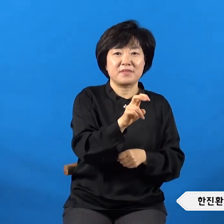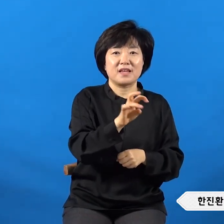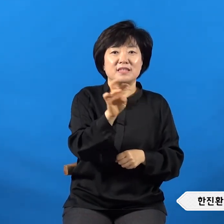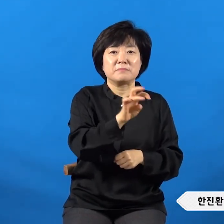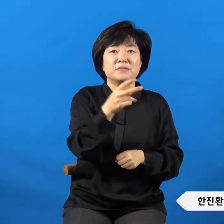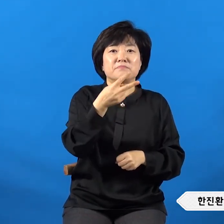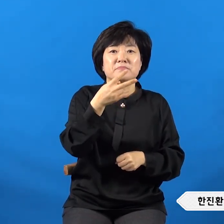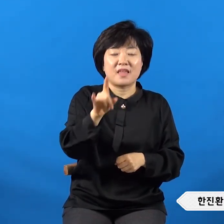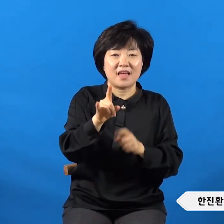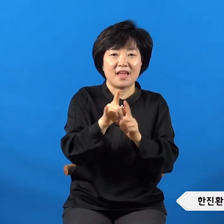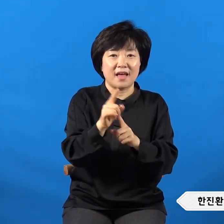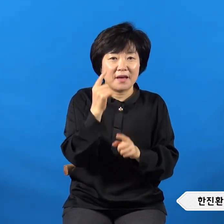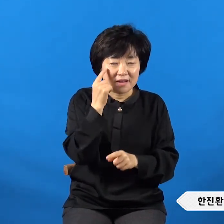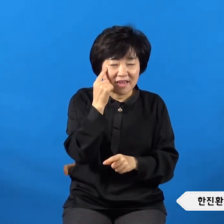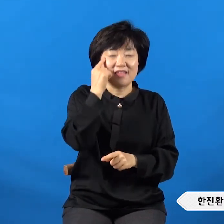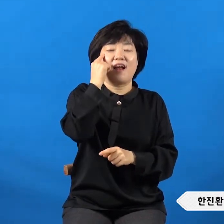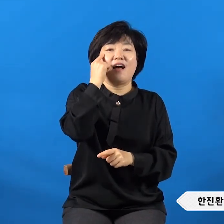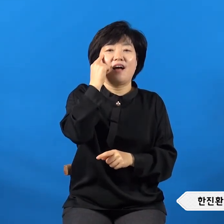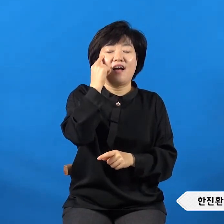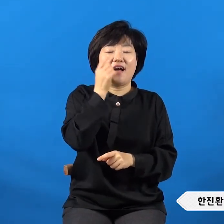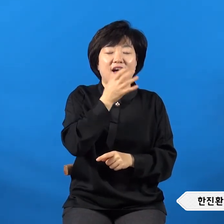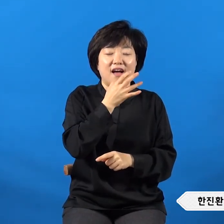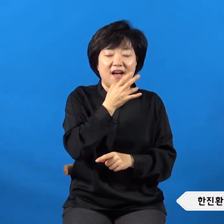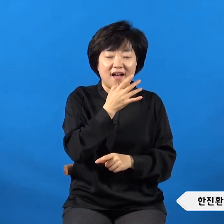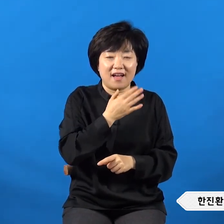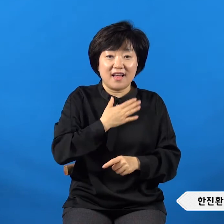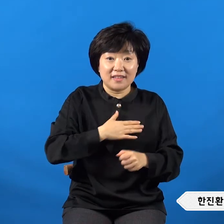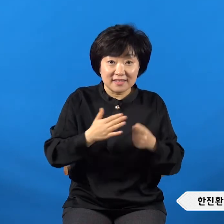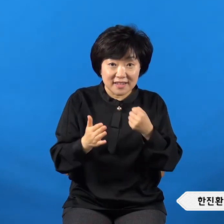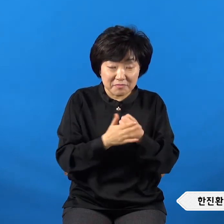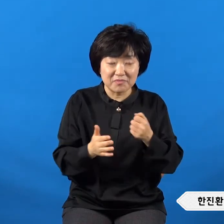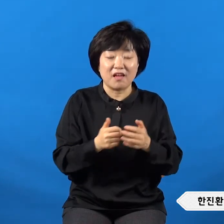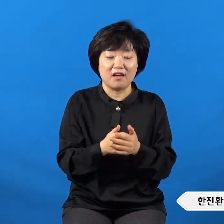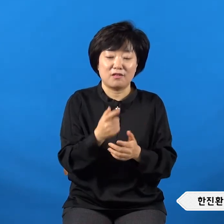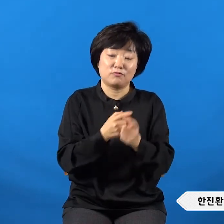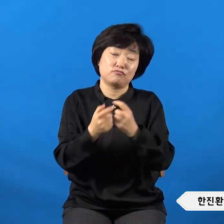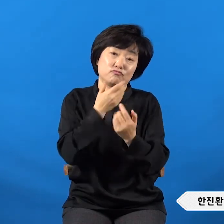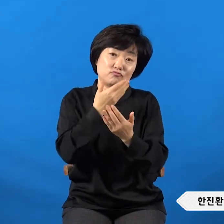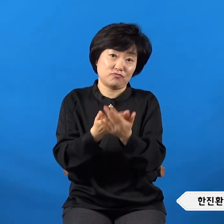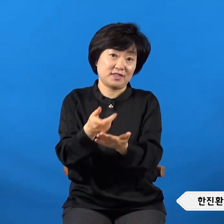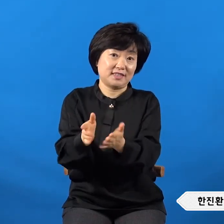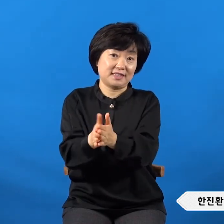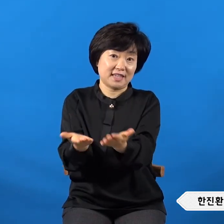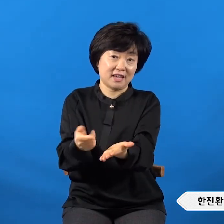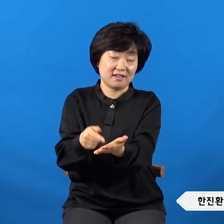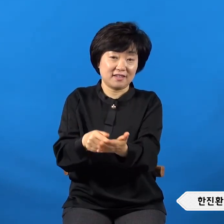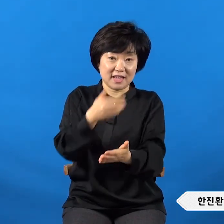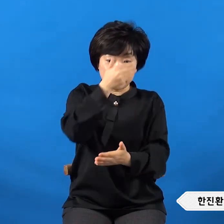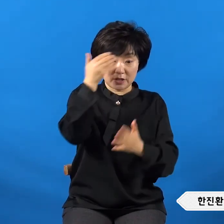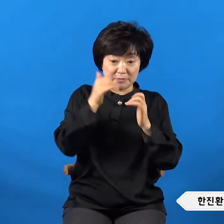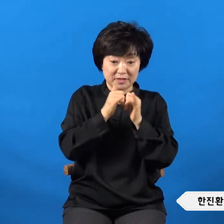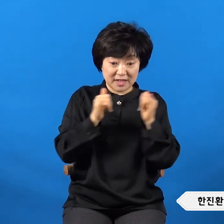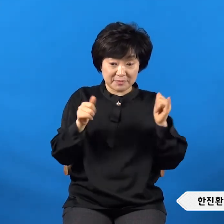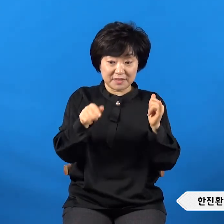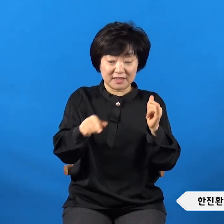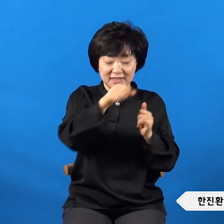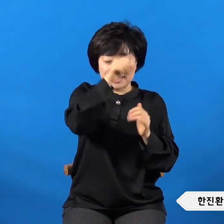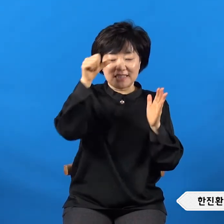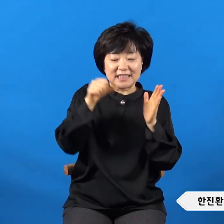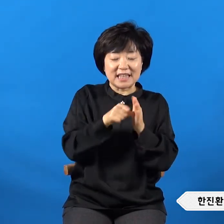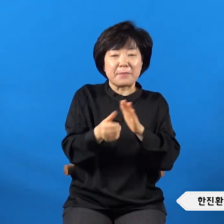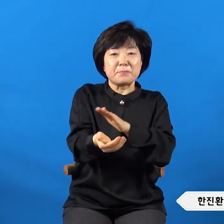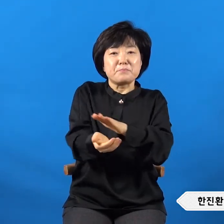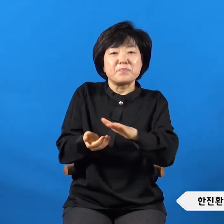깨닫게 해주니까 그래서 더 중요한 책입니다. 전도서는 젊은이들에게는 인생 예습서와도